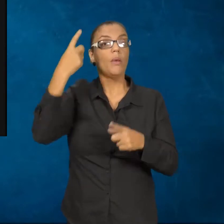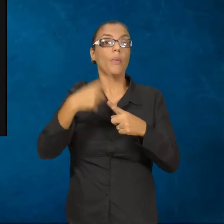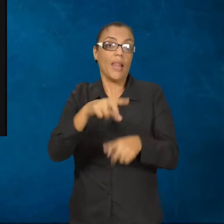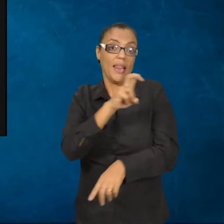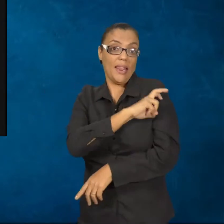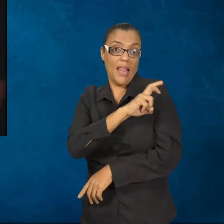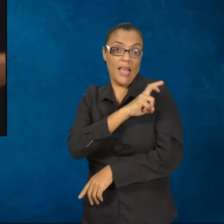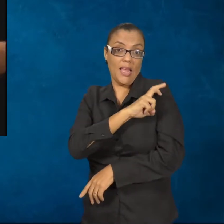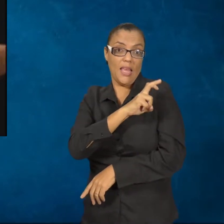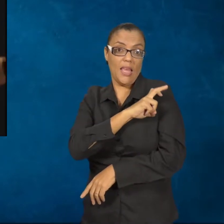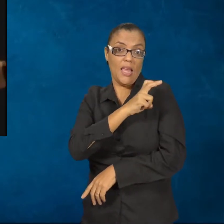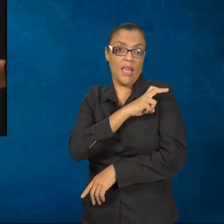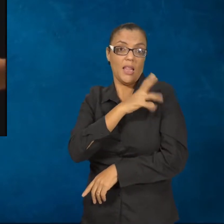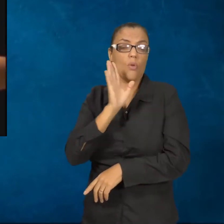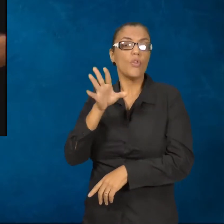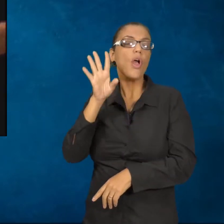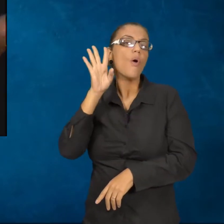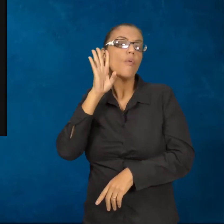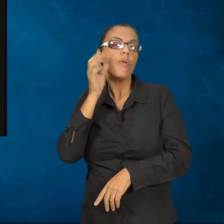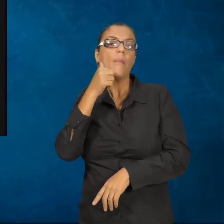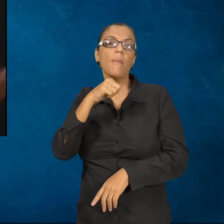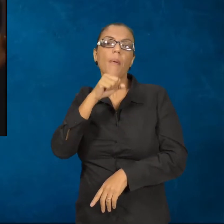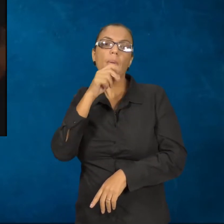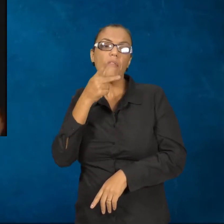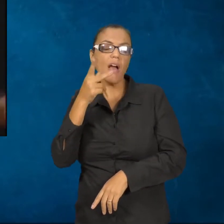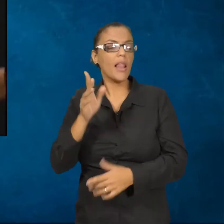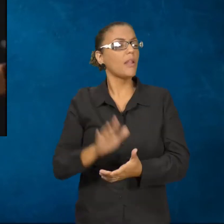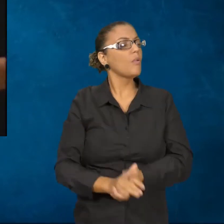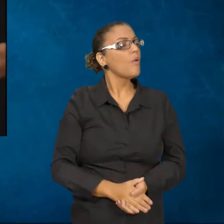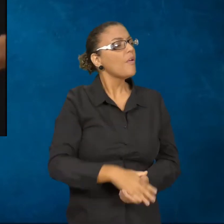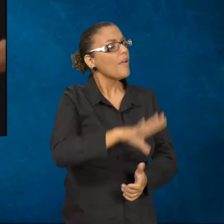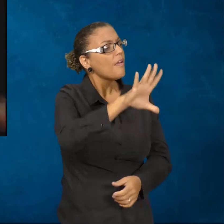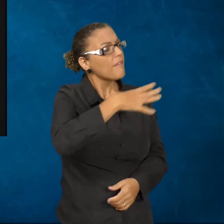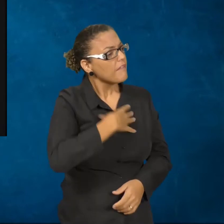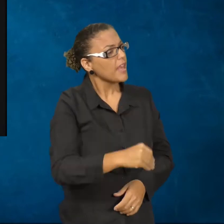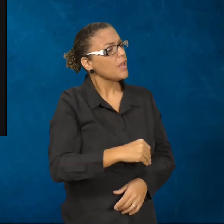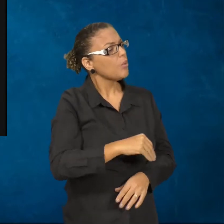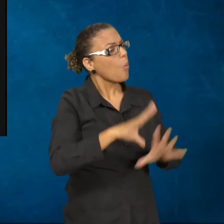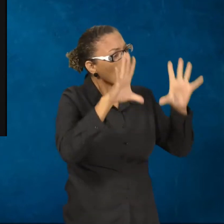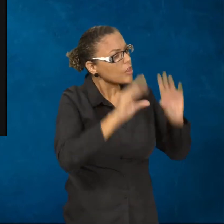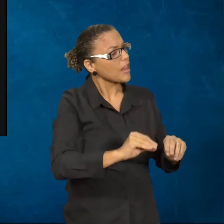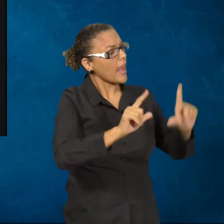eu já vi mãe falar: filho, desliga essa TV, menina, vai estudar, você tem prova amanhã.